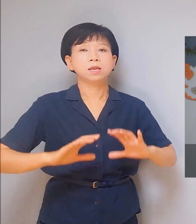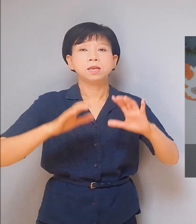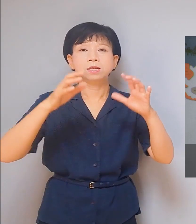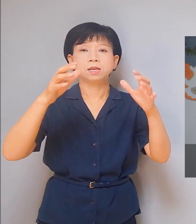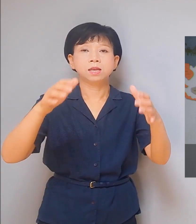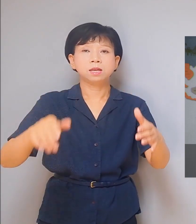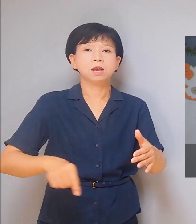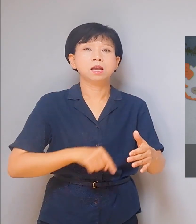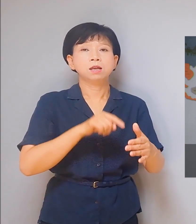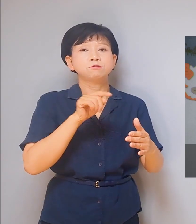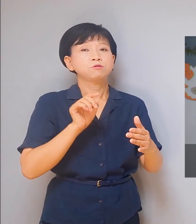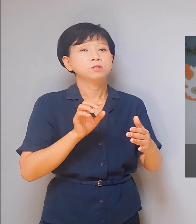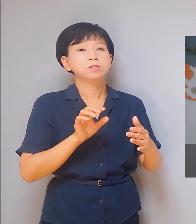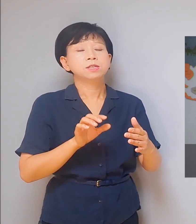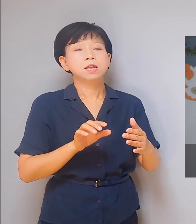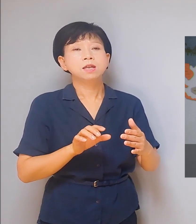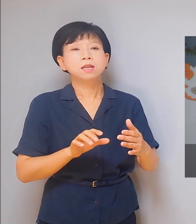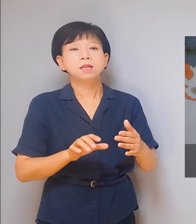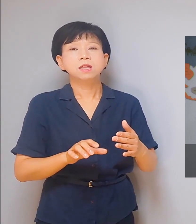열방과 세계